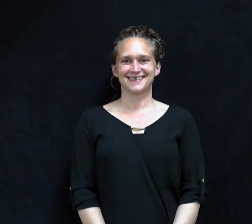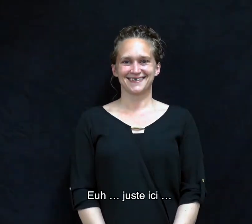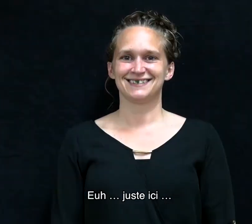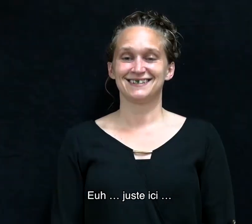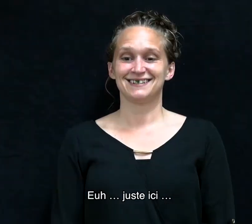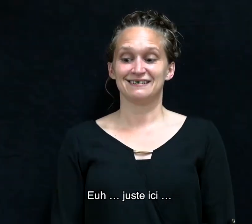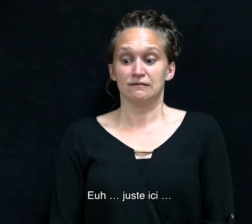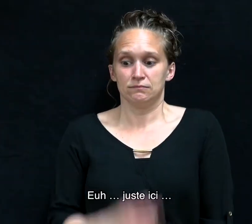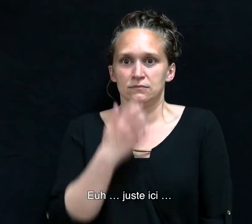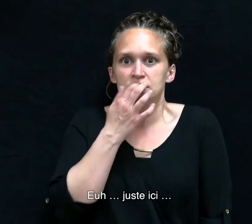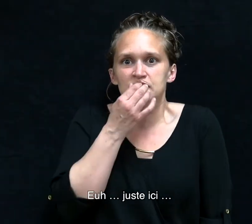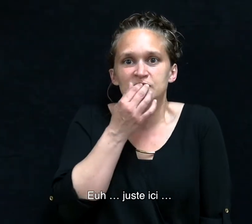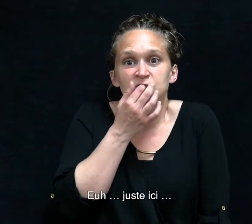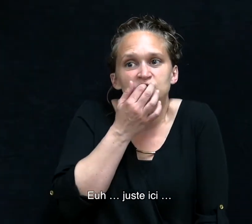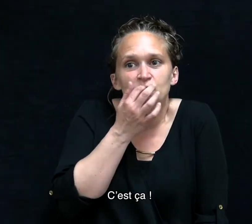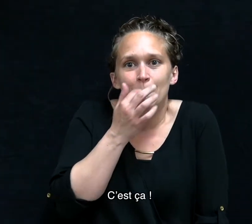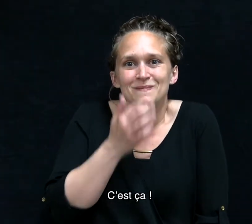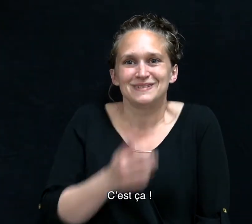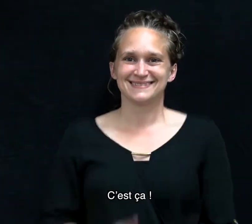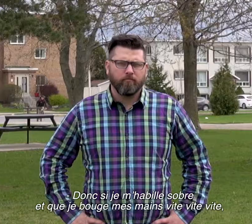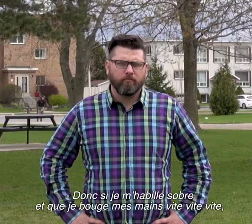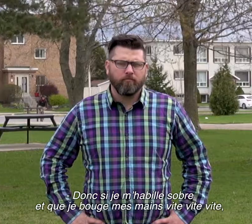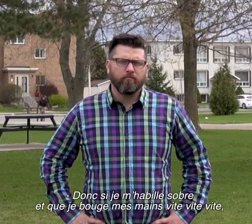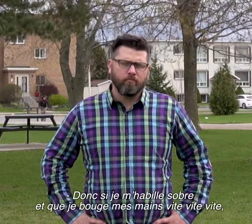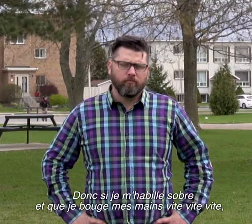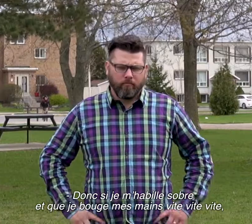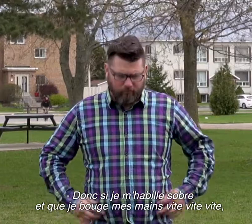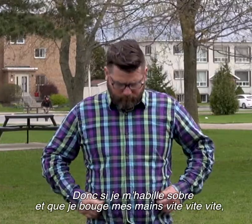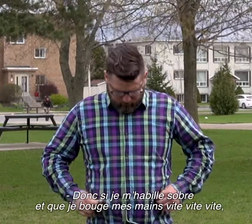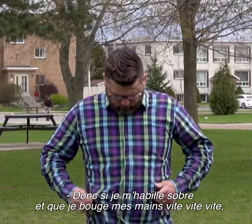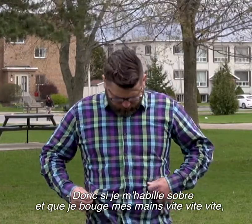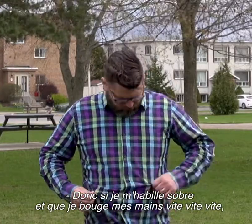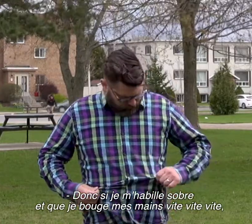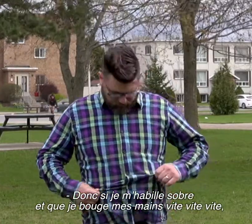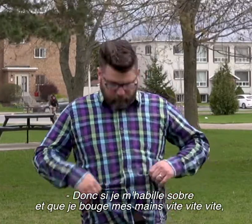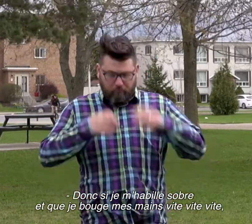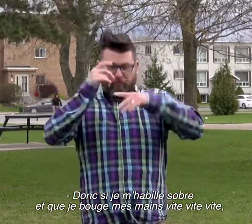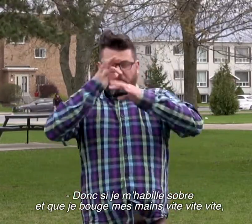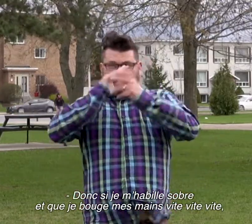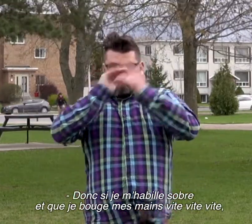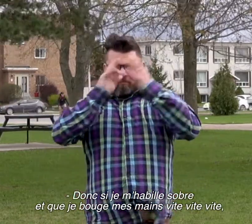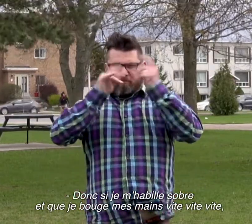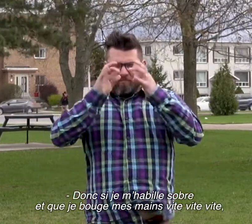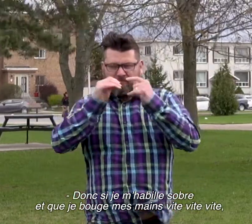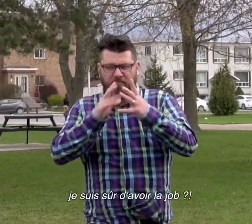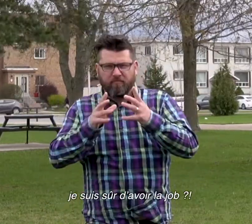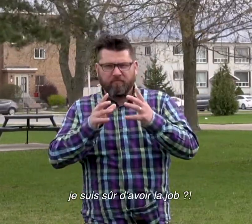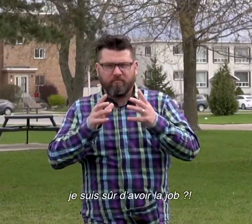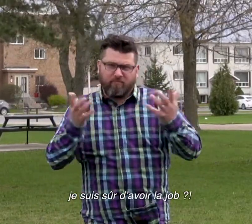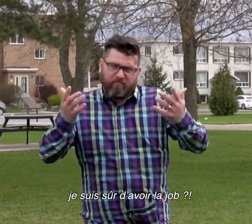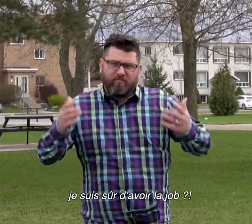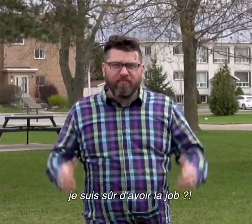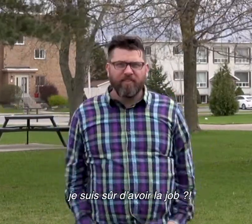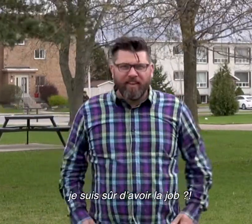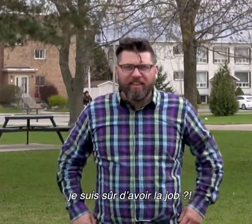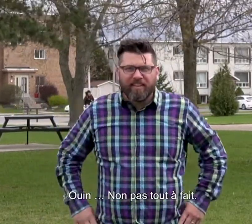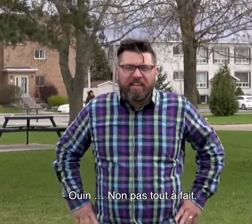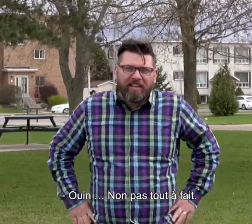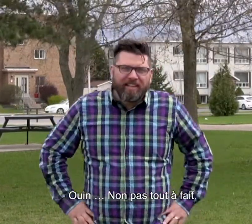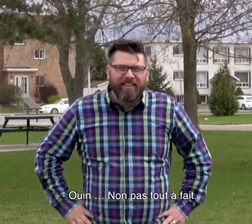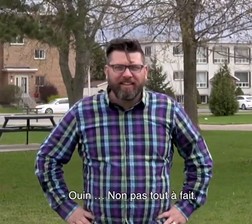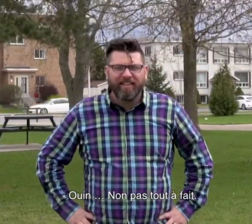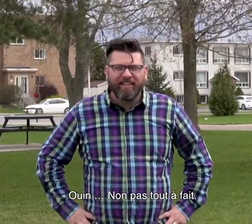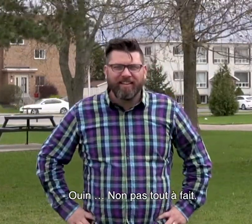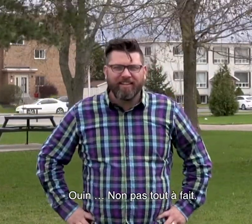Euh, juste ici. C'est ça. Donc, si je m'habille sobre et que je bouge mes mains vite, vite, vite, vite, je suis sûre d'avoir la job.